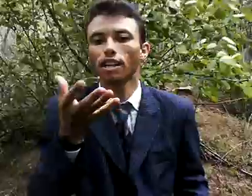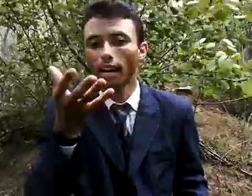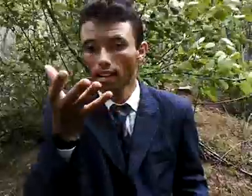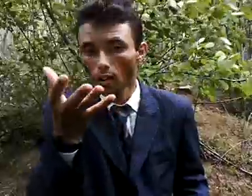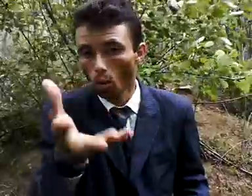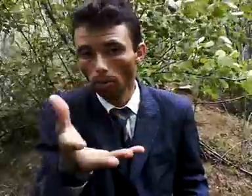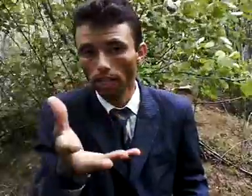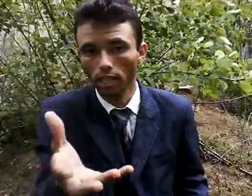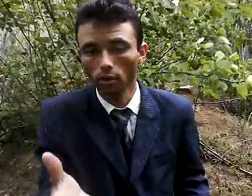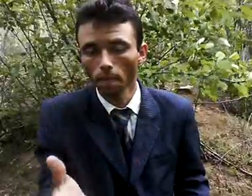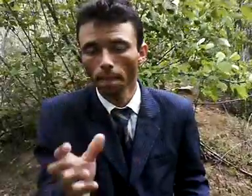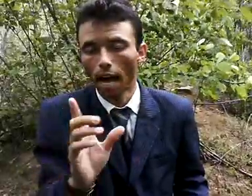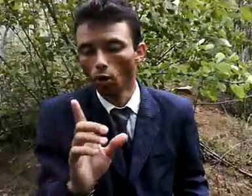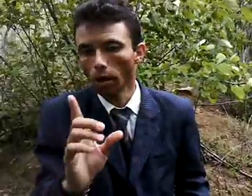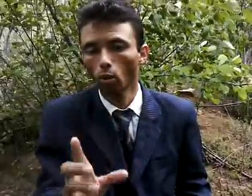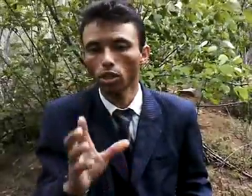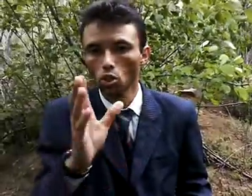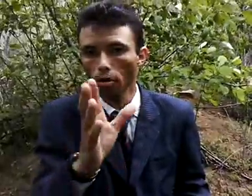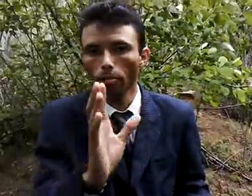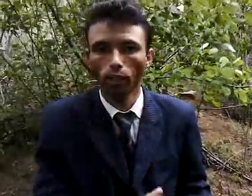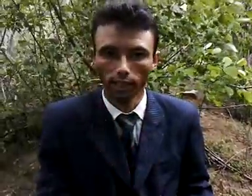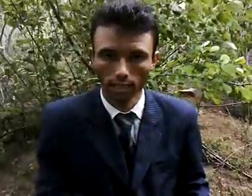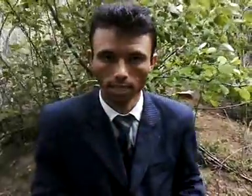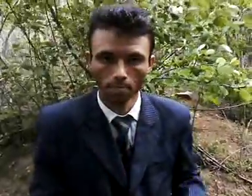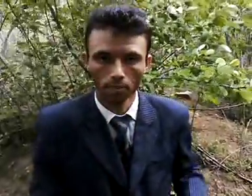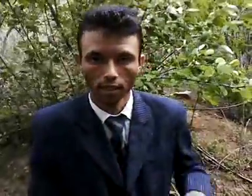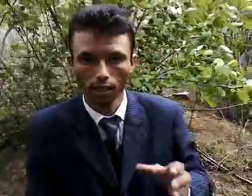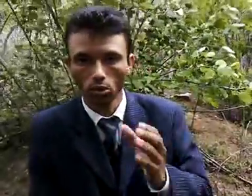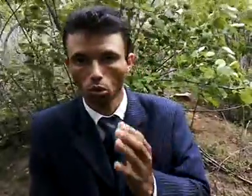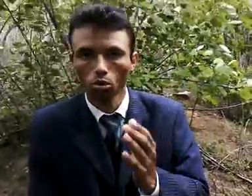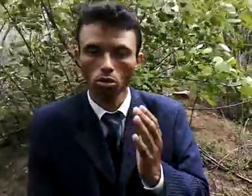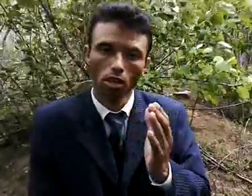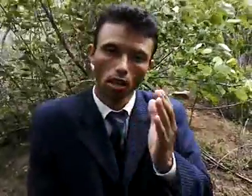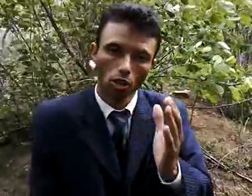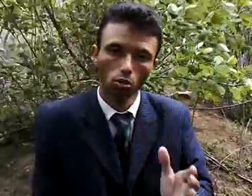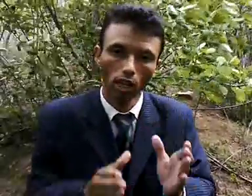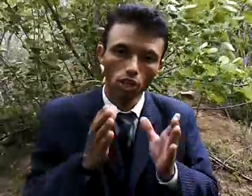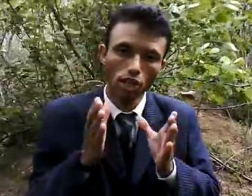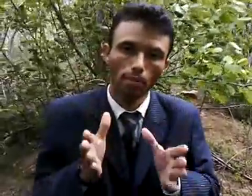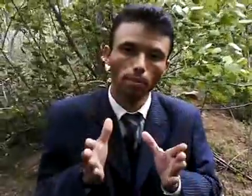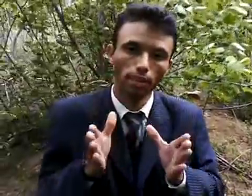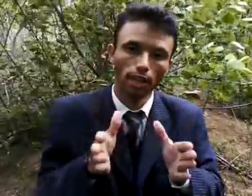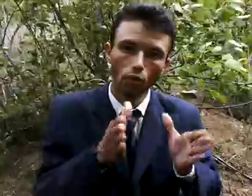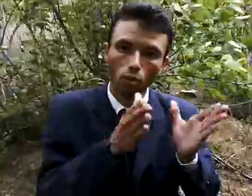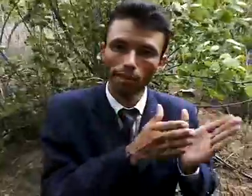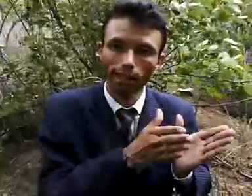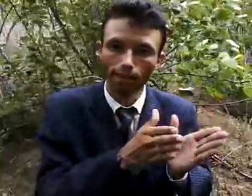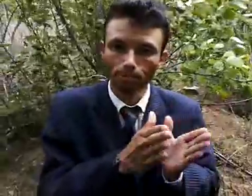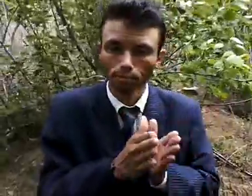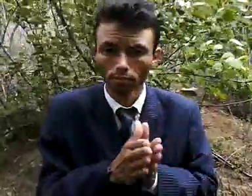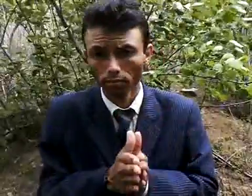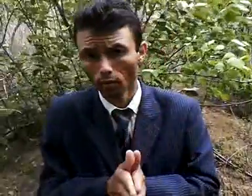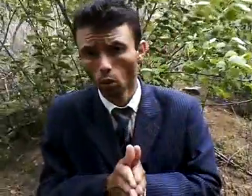ficar compreendendo alguma coisa de suma importância que todos estudante da Bíblia deve compreender.